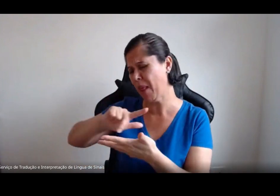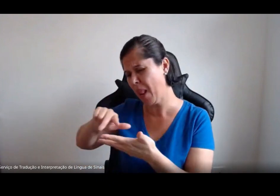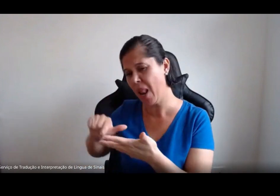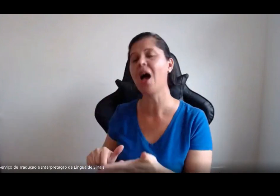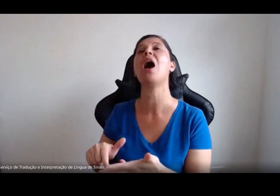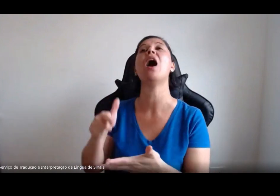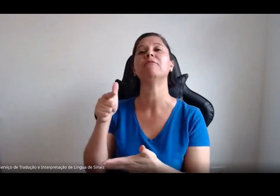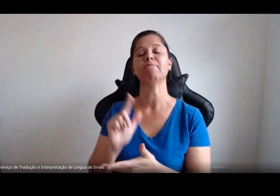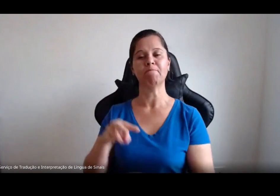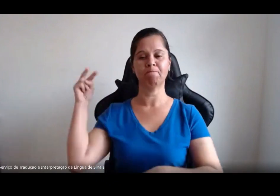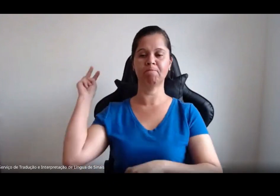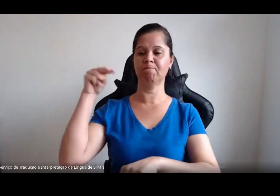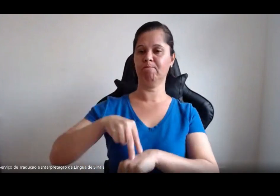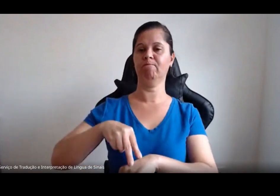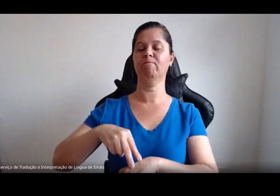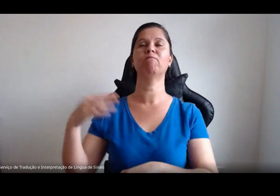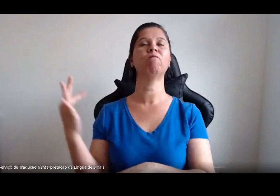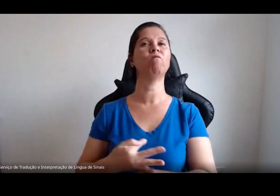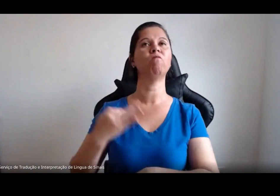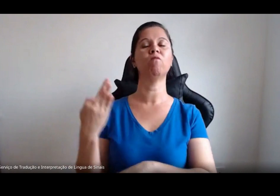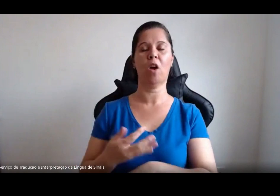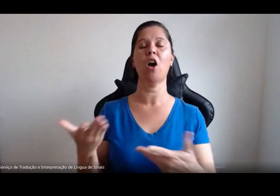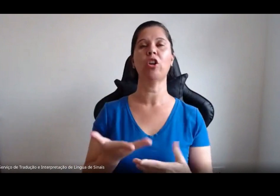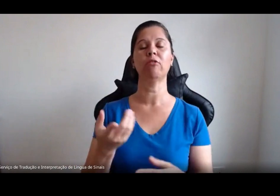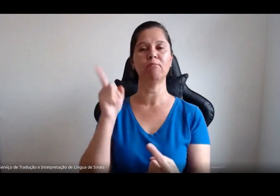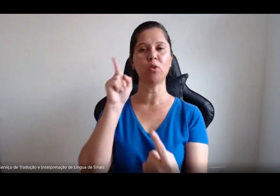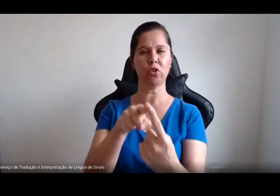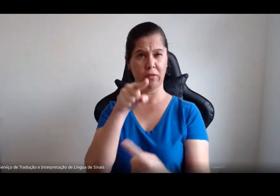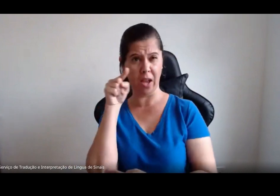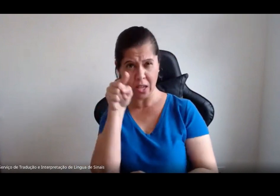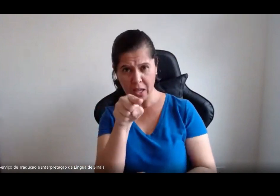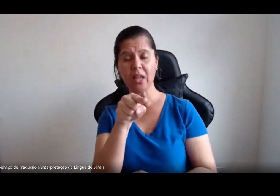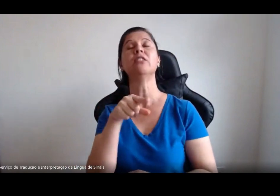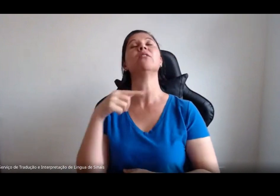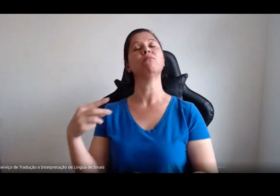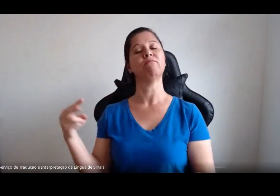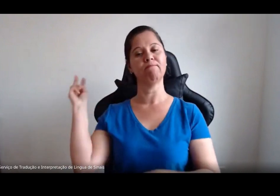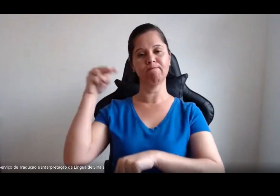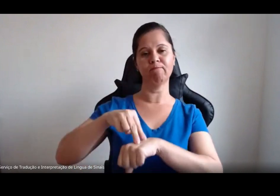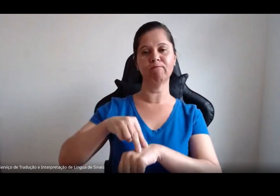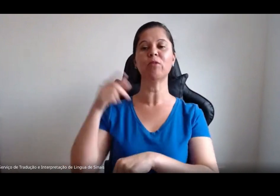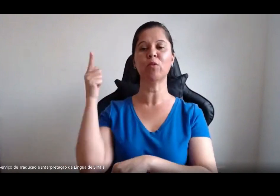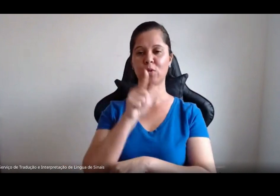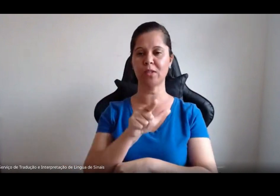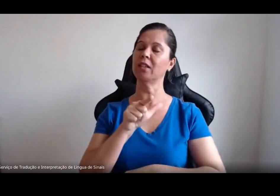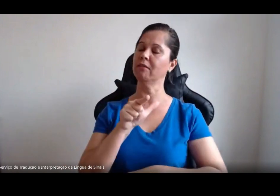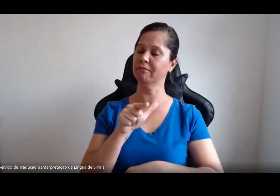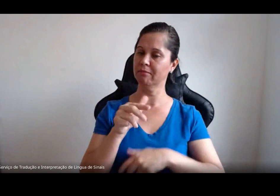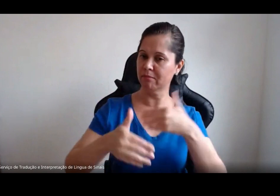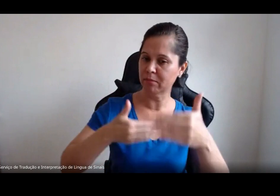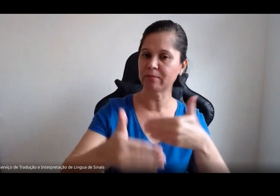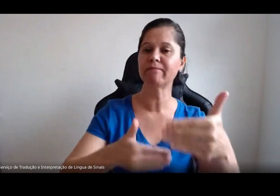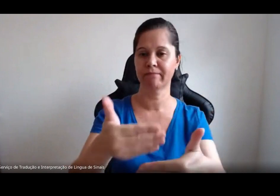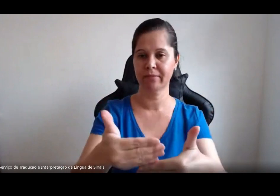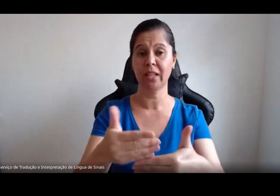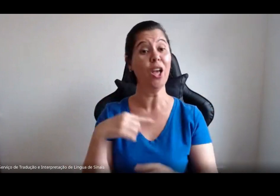se erga e prossiga, lutando para alcançar seus objetivos. Eu acho que isso é um pouco que nós todos vamos